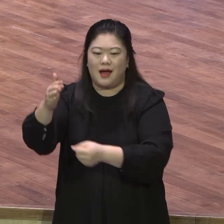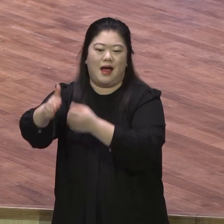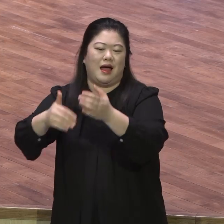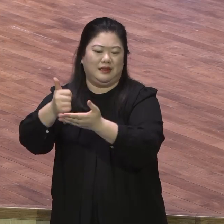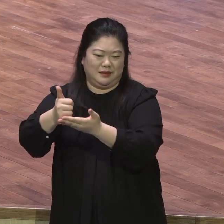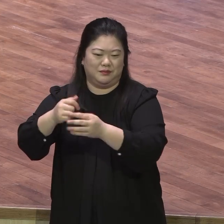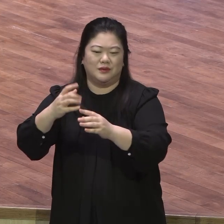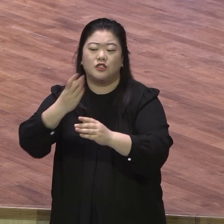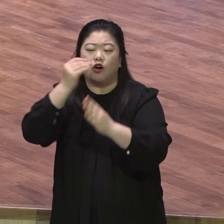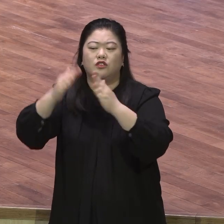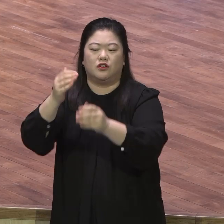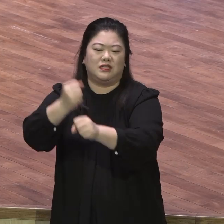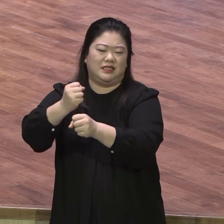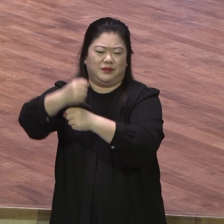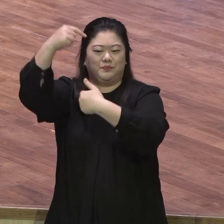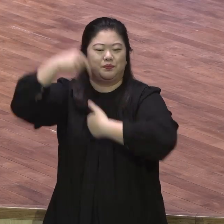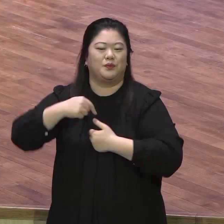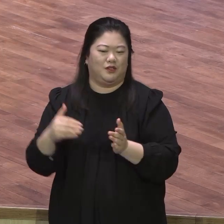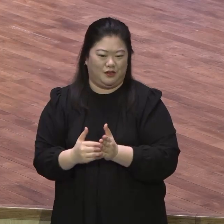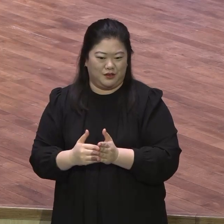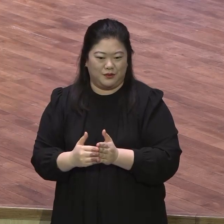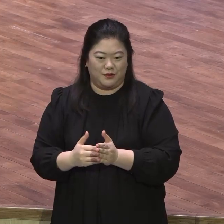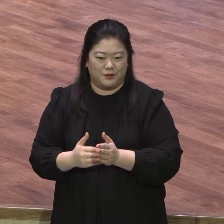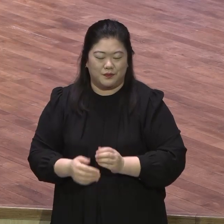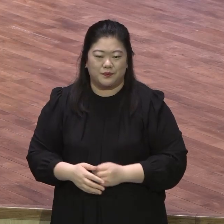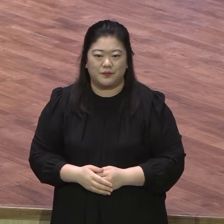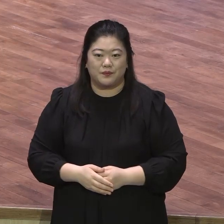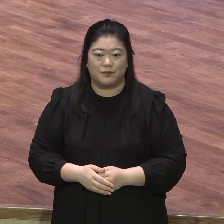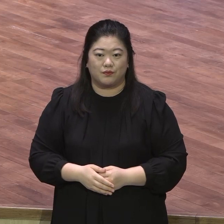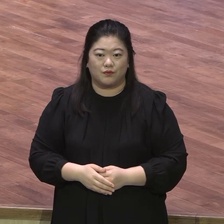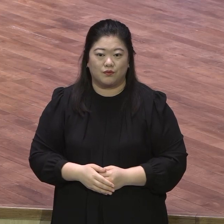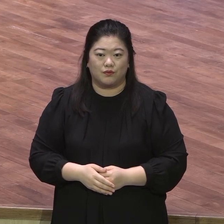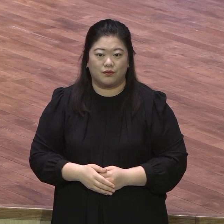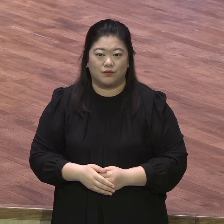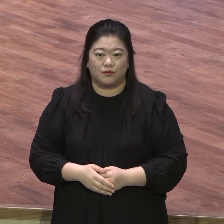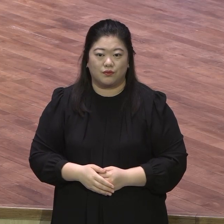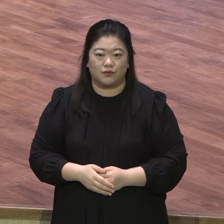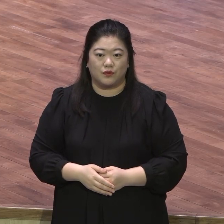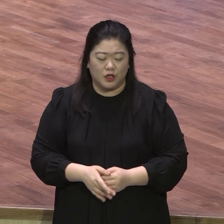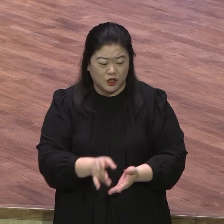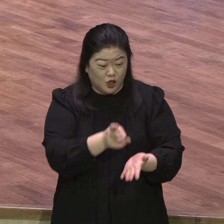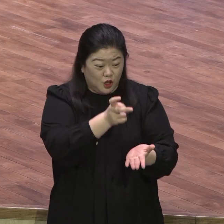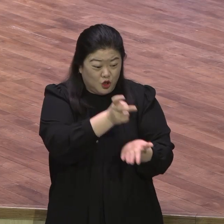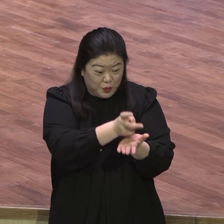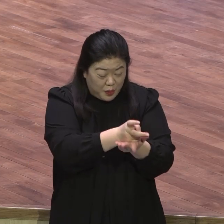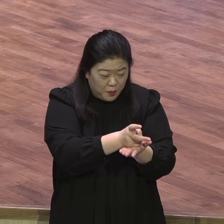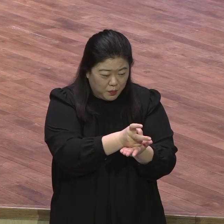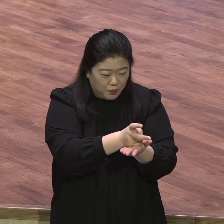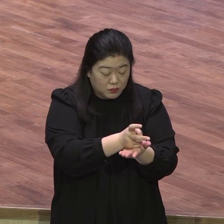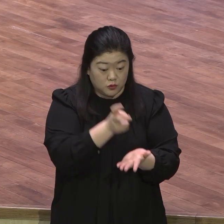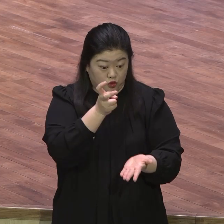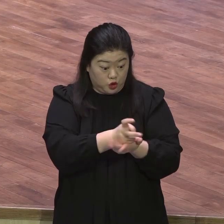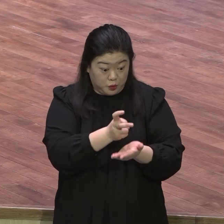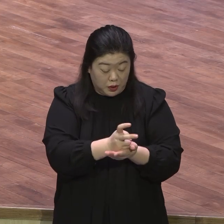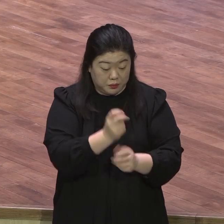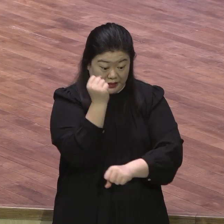성막을 주신 거예요. 그래서 율법은 죄를 지적해 주고 성막은 해결하는 거예요. 성전.